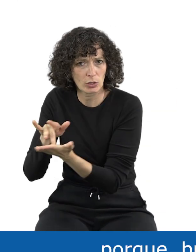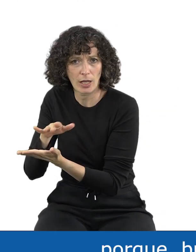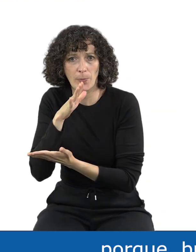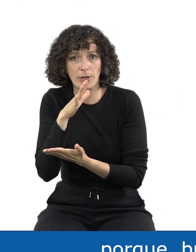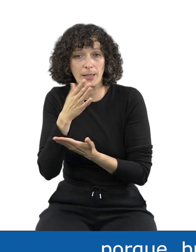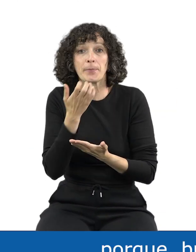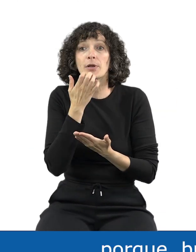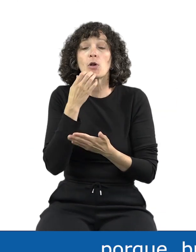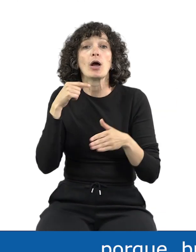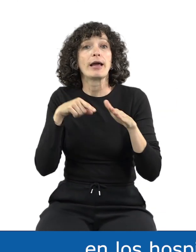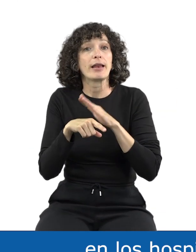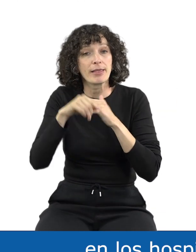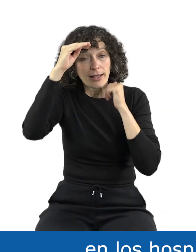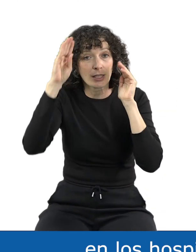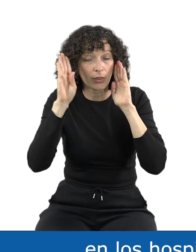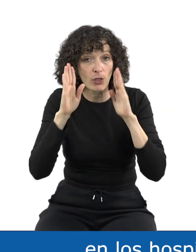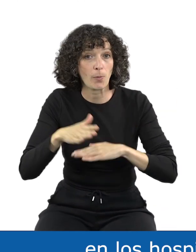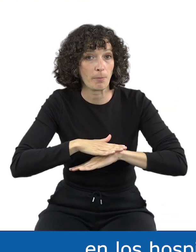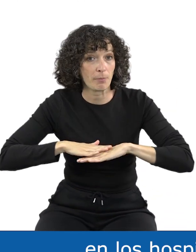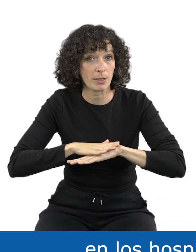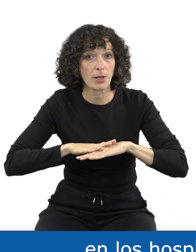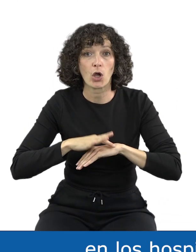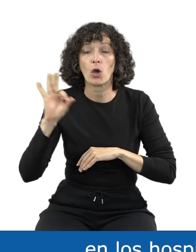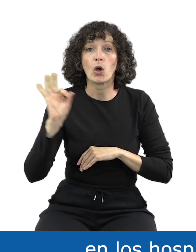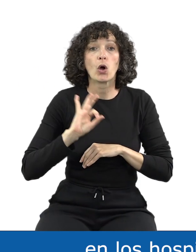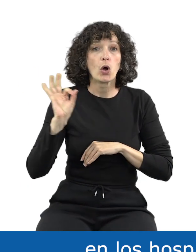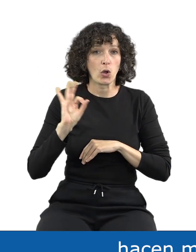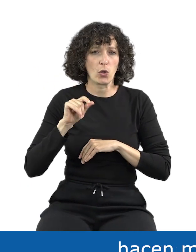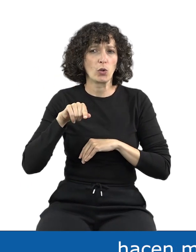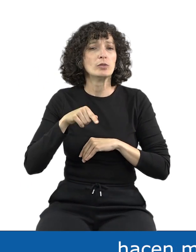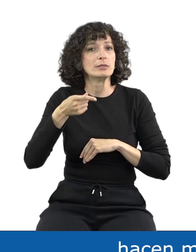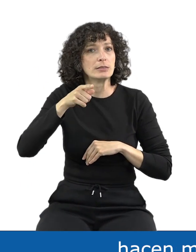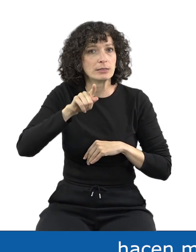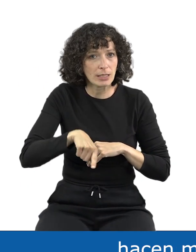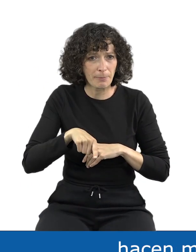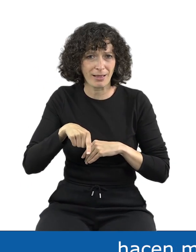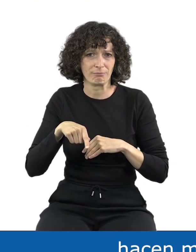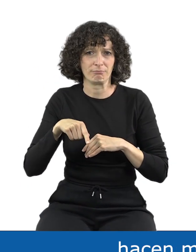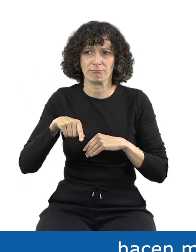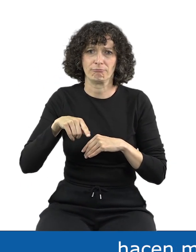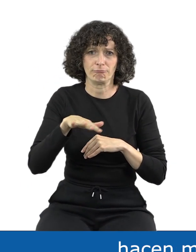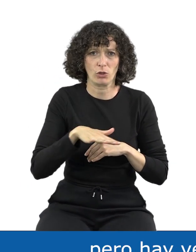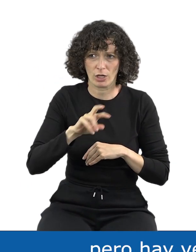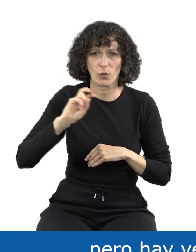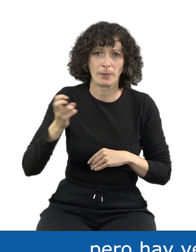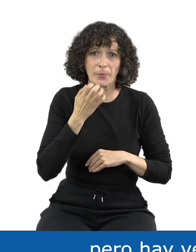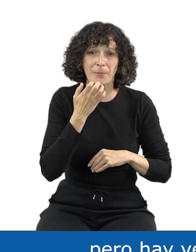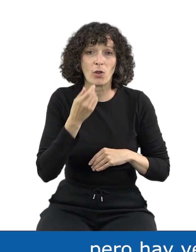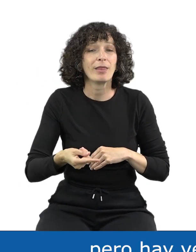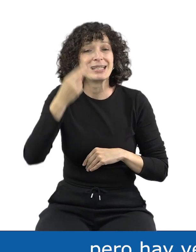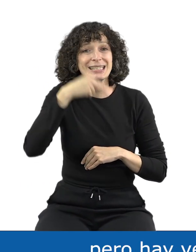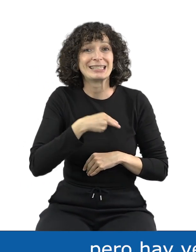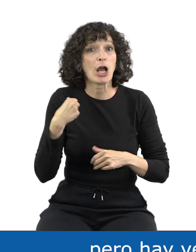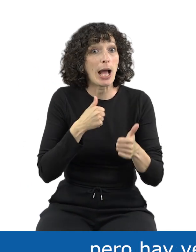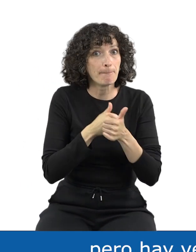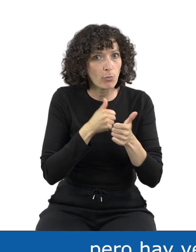gerencia de atención primaria, en los hospitales de Santa Rey y de Santiago Apóstol, que se ofrecen muchas formaciones a los profesionales. Pero bueno, hay veces que simplemente